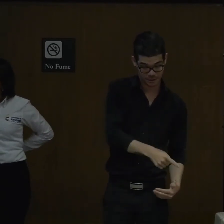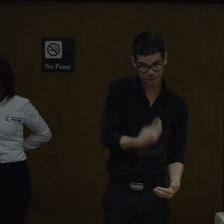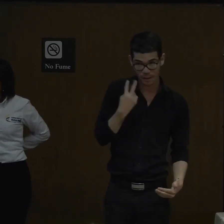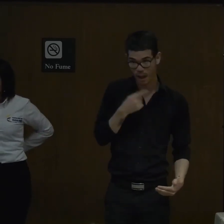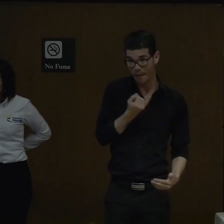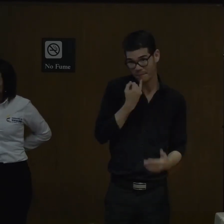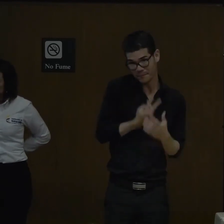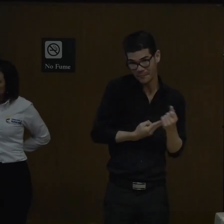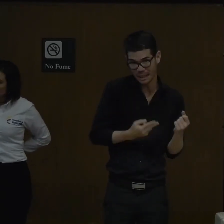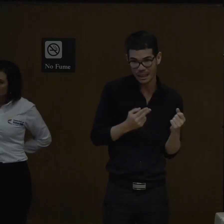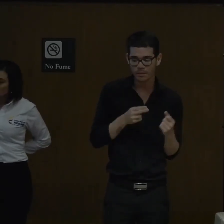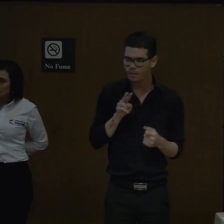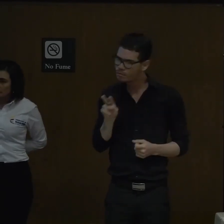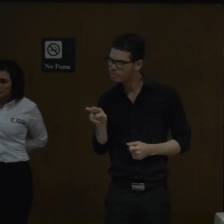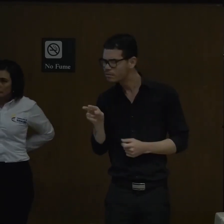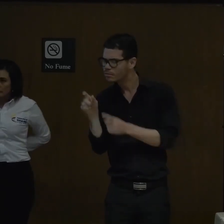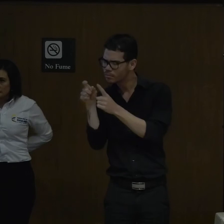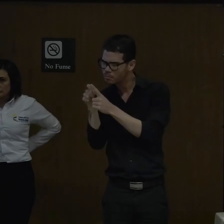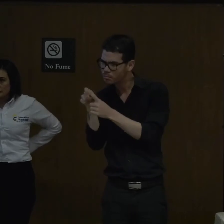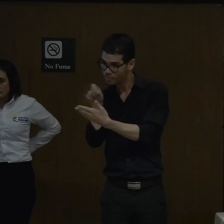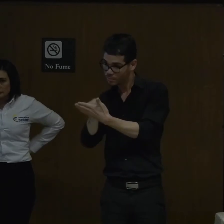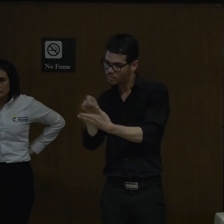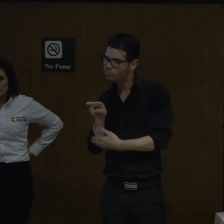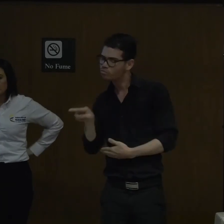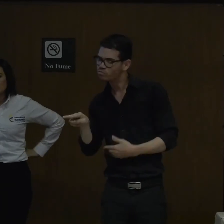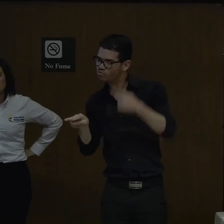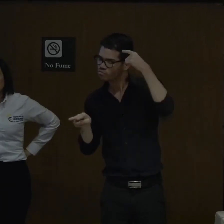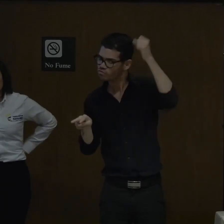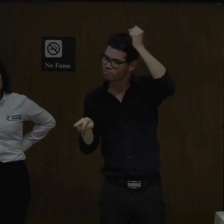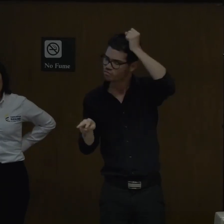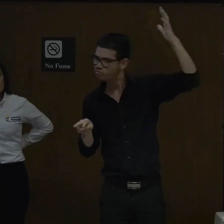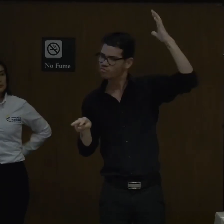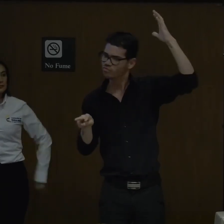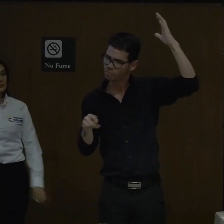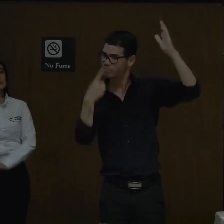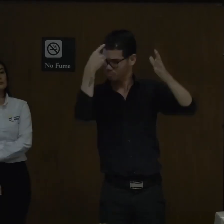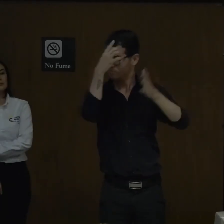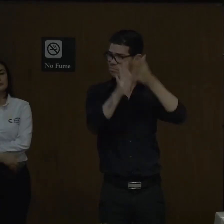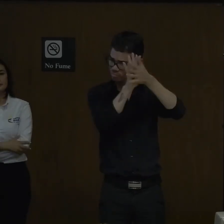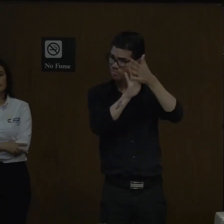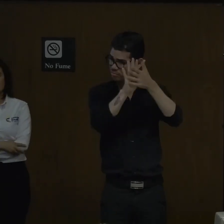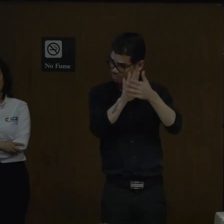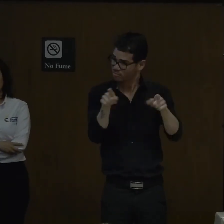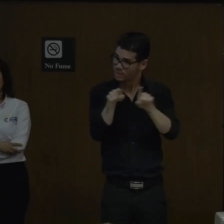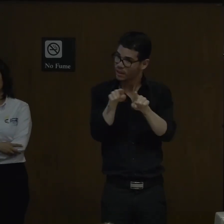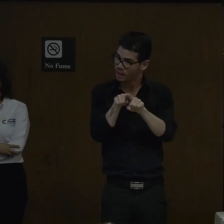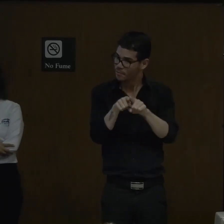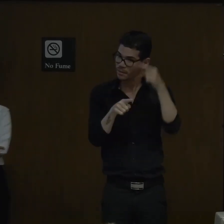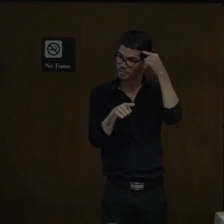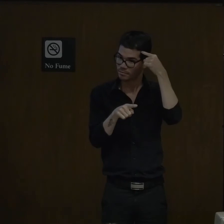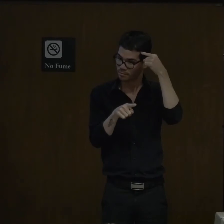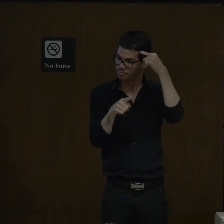son bilingües, ven palabras escritas, sí activan también la seña correspondiente. Y